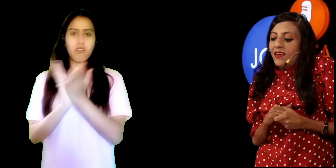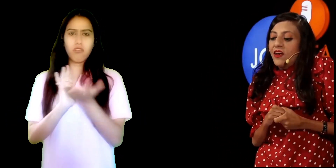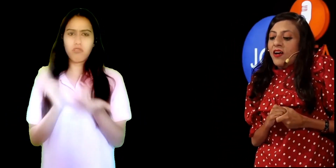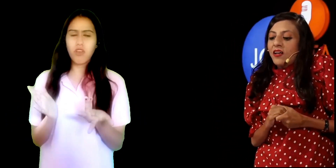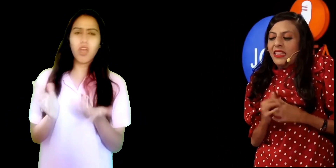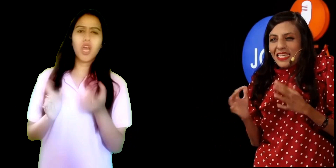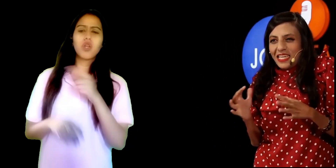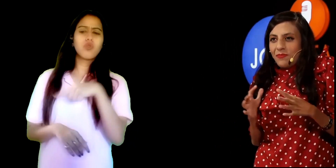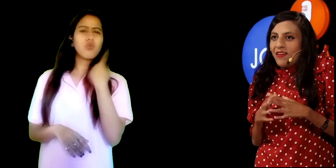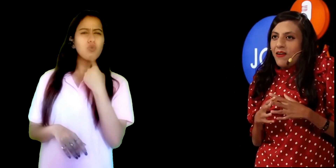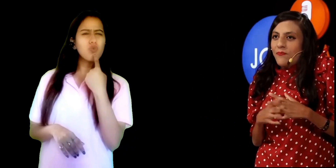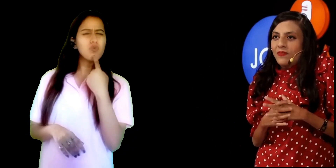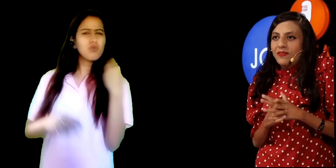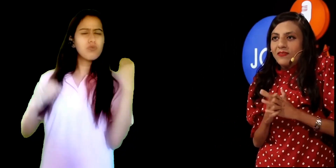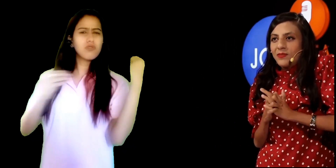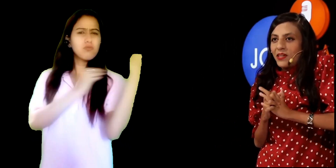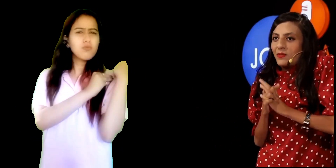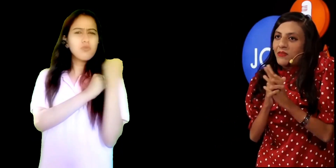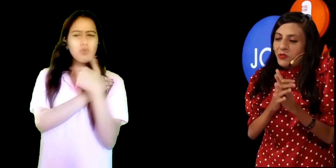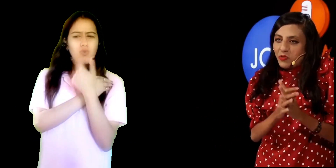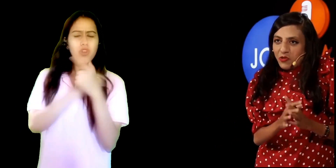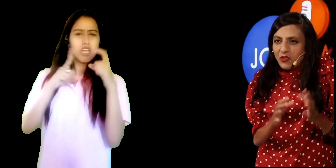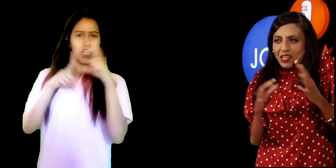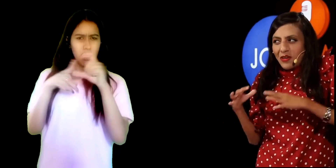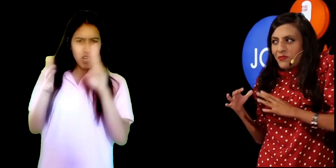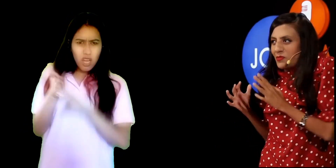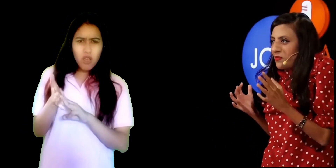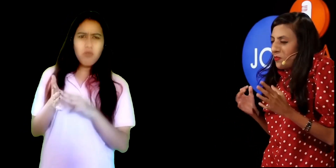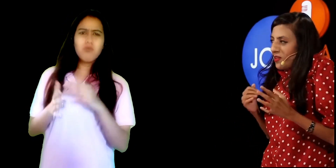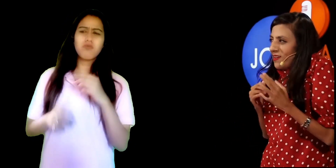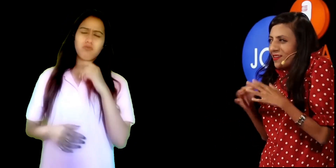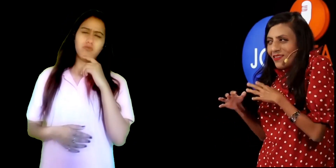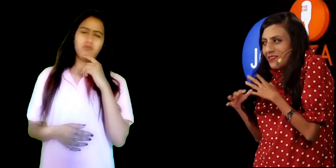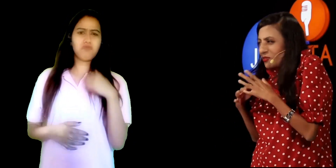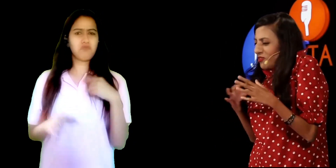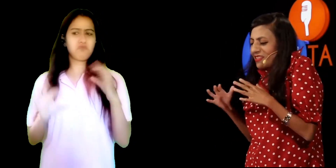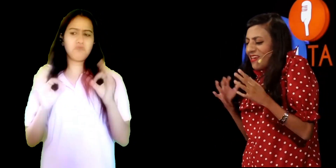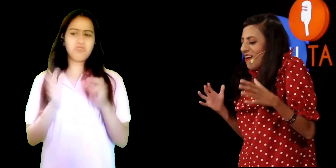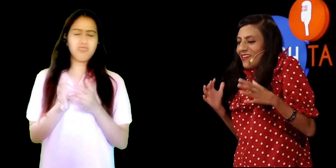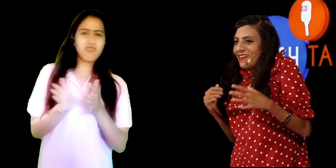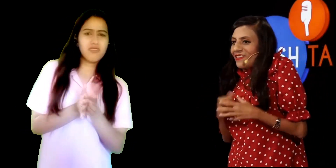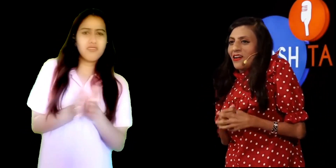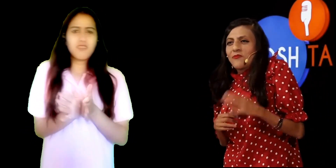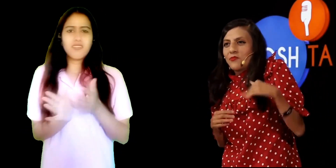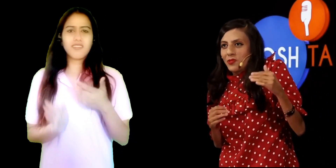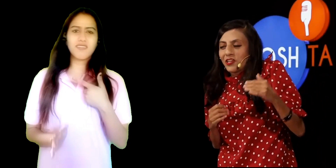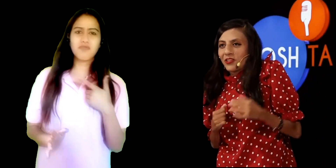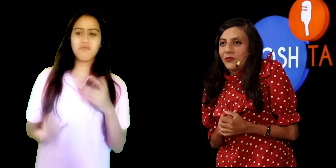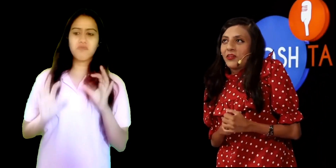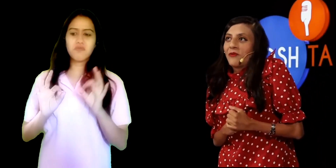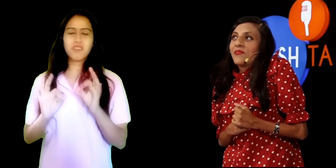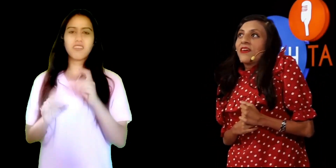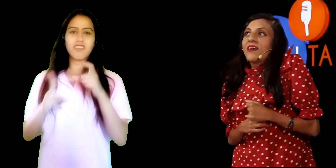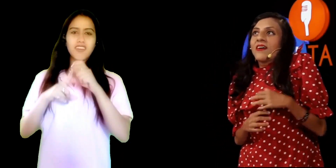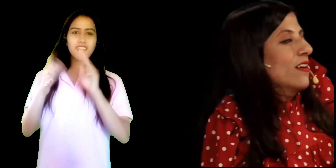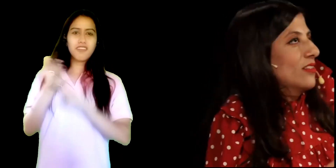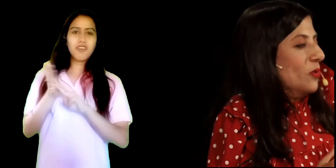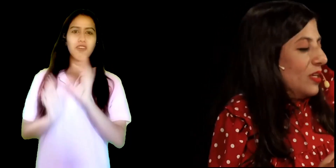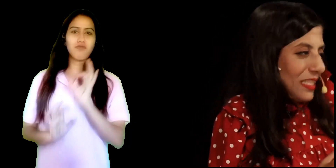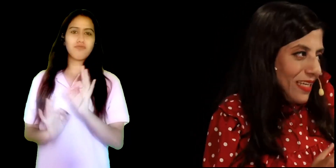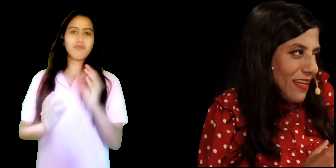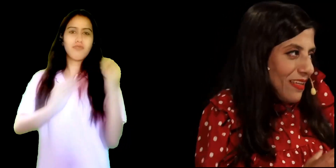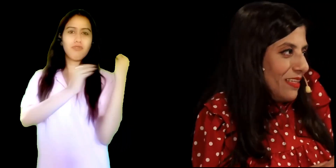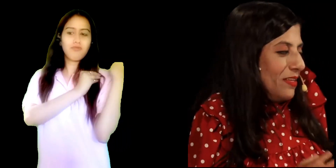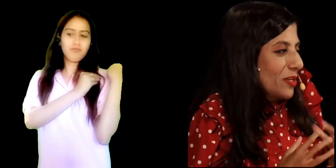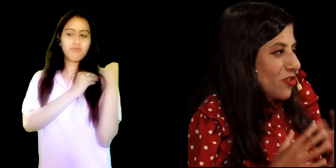टू दिल्ली में आप इस बारे में कम सोचते हो, दिल्ली में आप इस बारे में वो ख्याल नहीं आता, आप वो भूल जाते हो दुनिया।